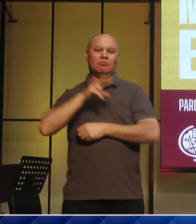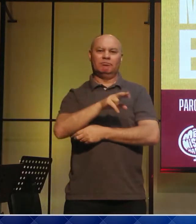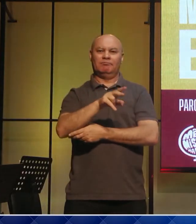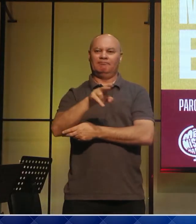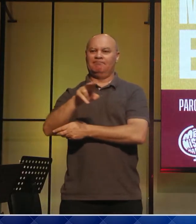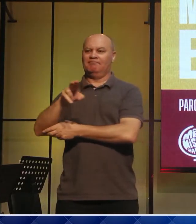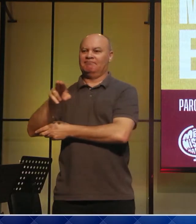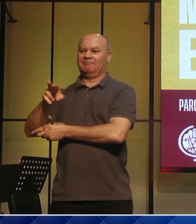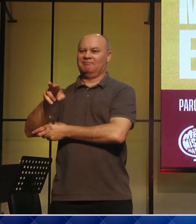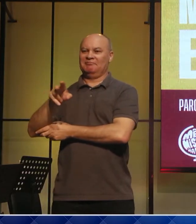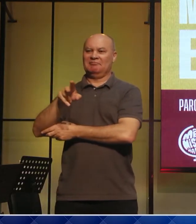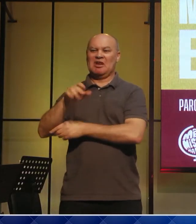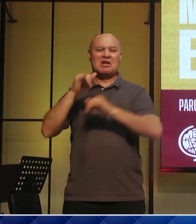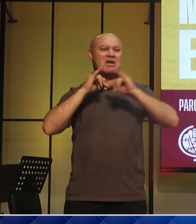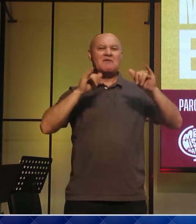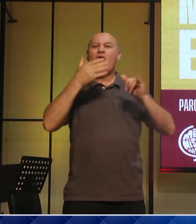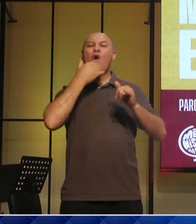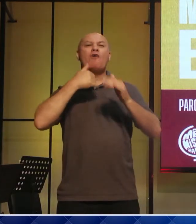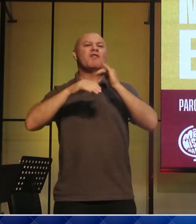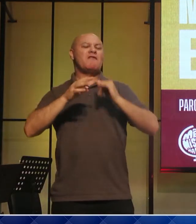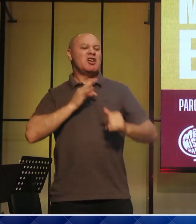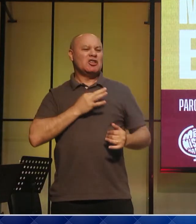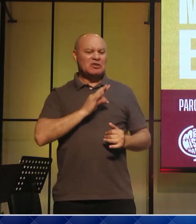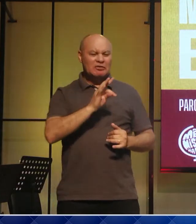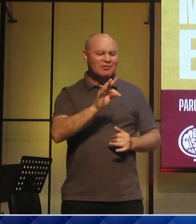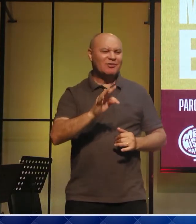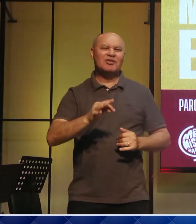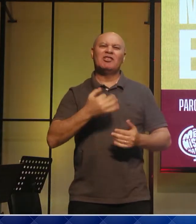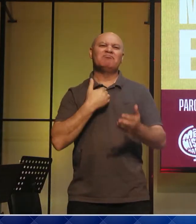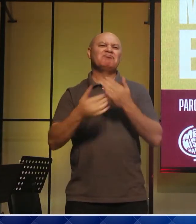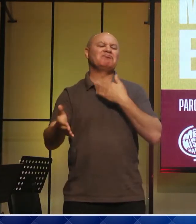Não importa a teologia, importa o coração.